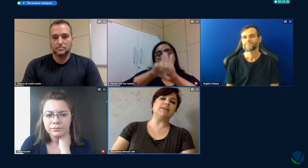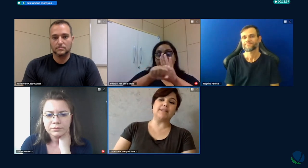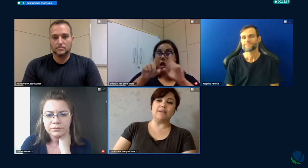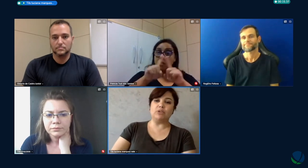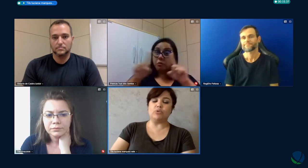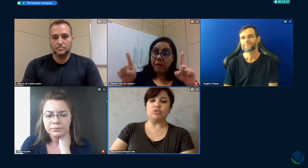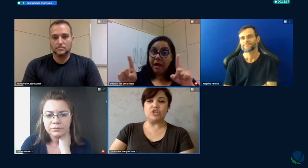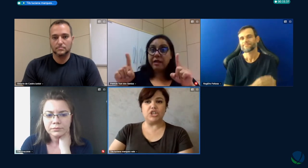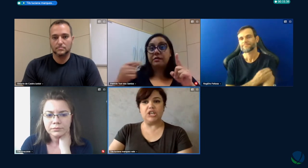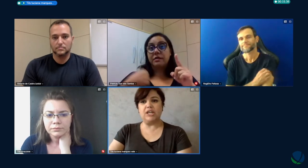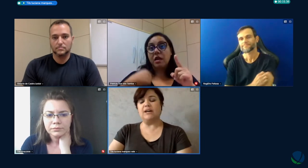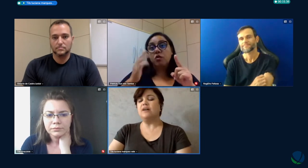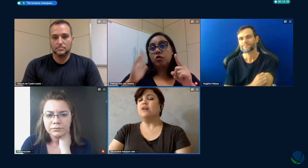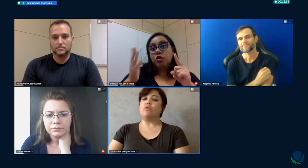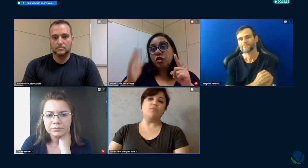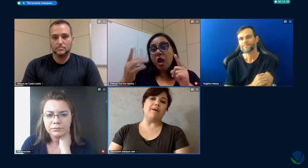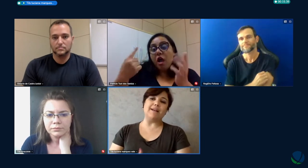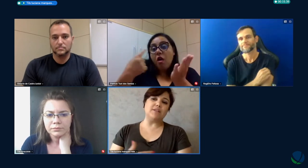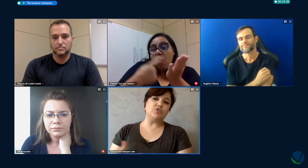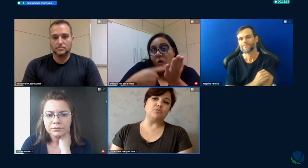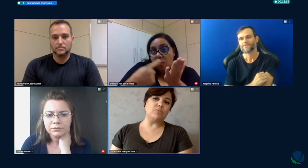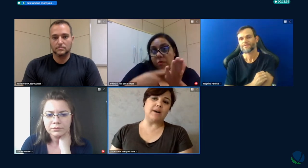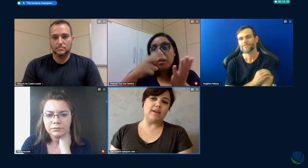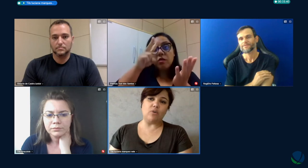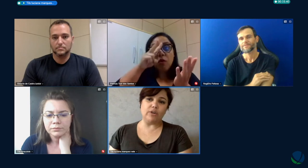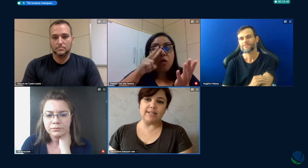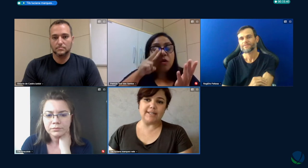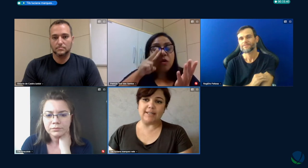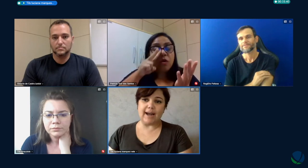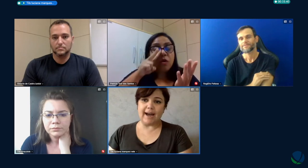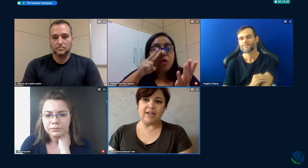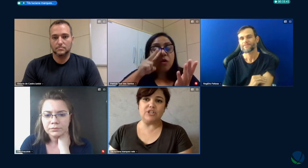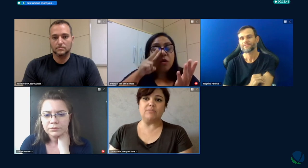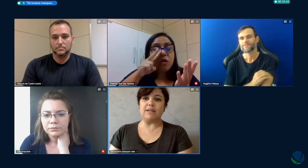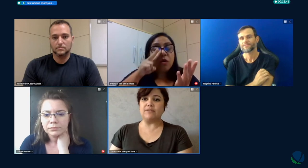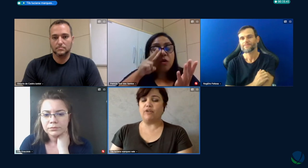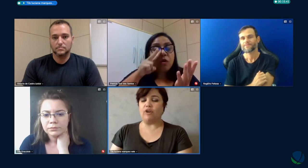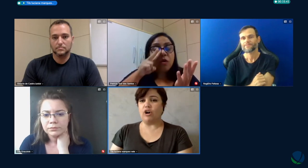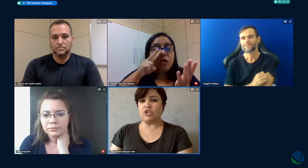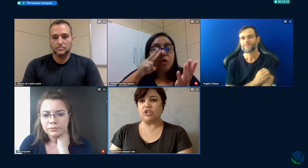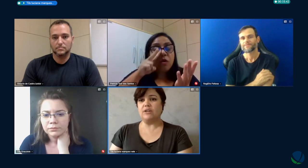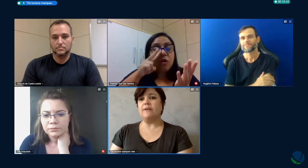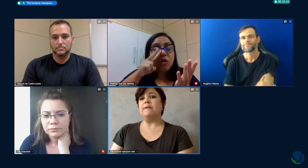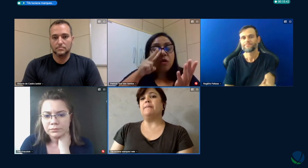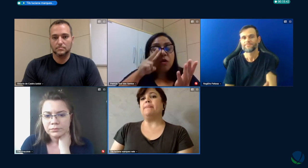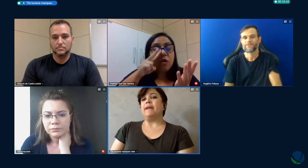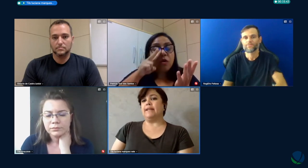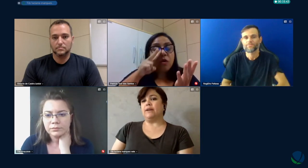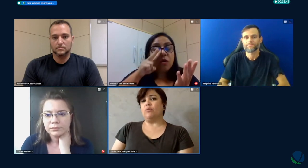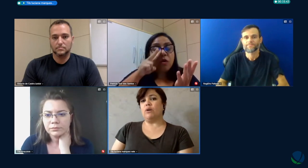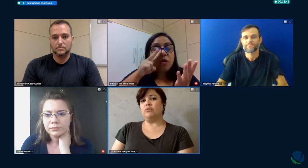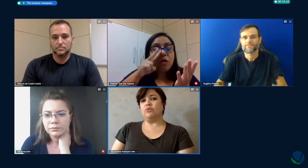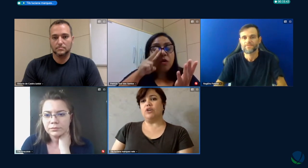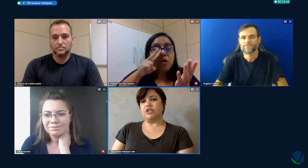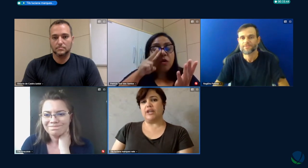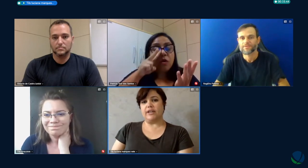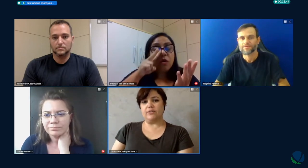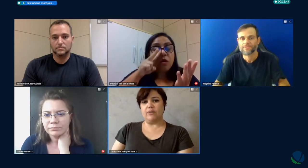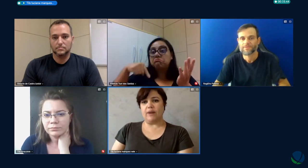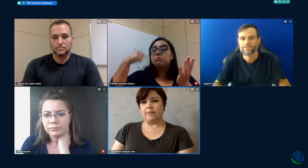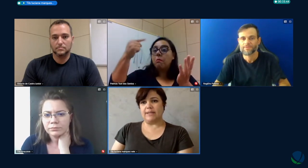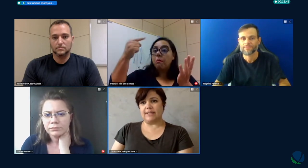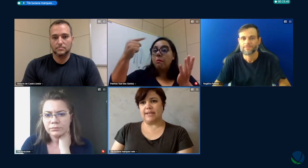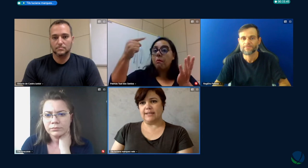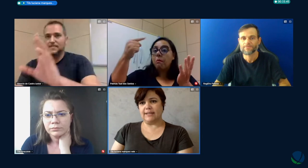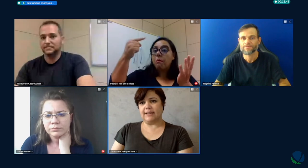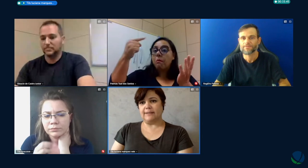de uma terminologia com base em uma iconicidade mais forte. Então, quando o